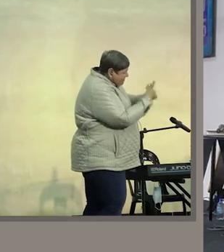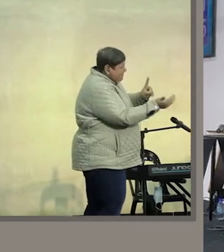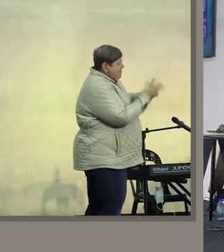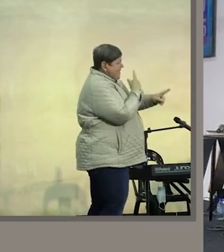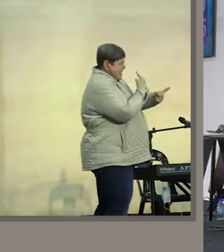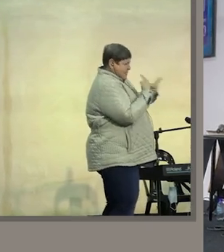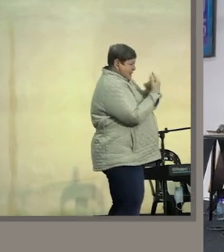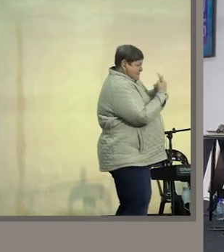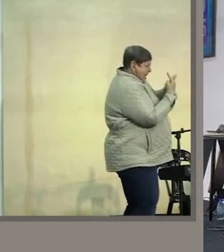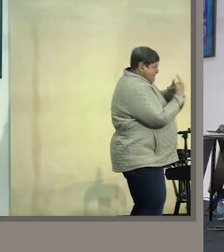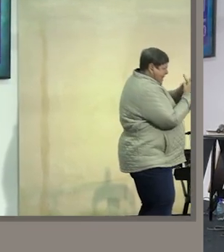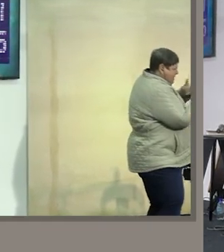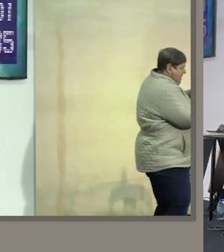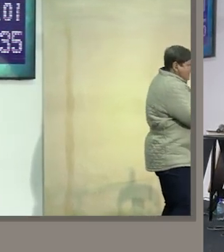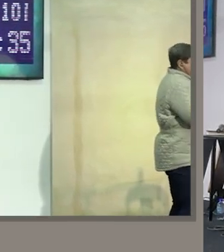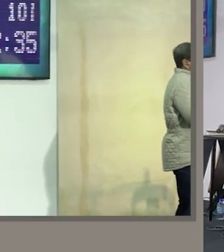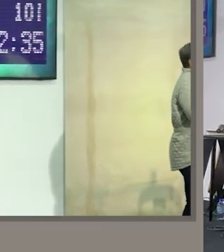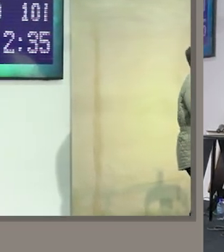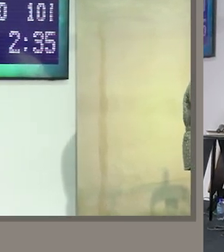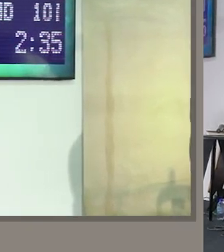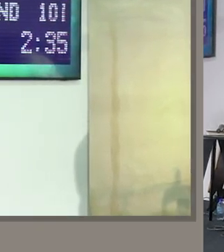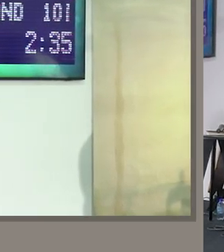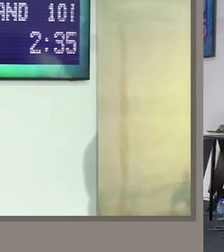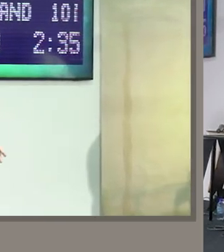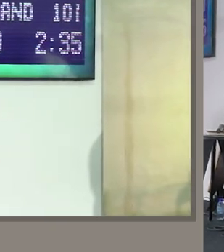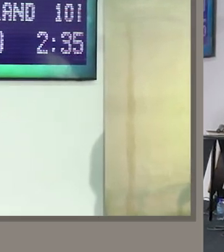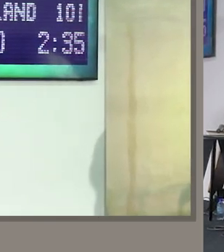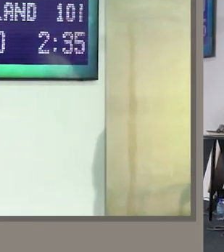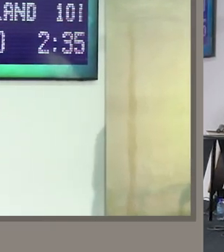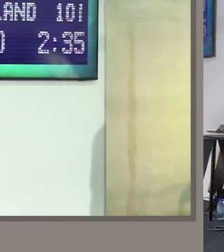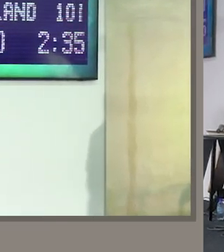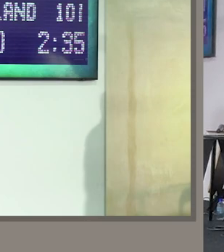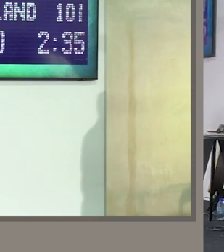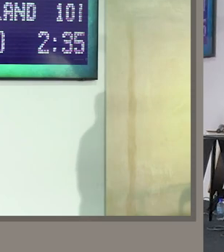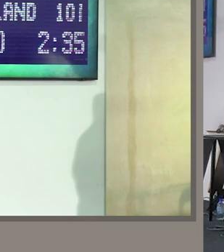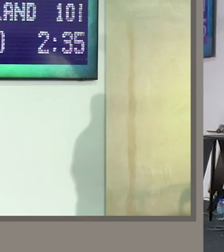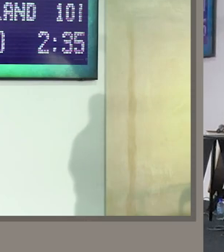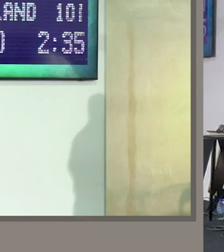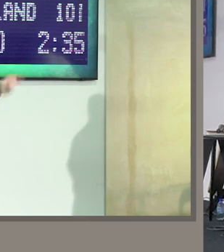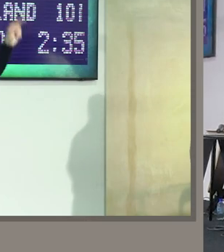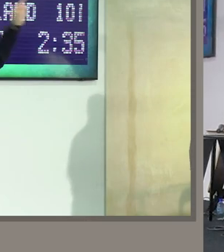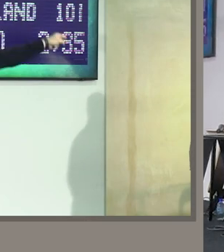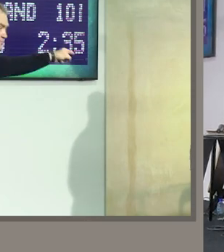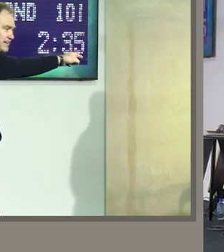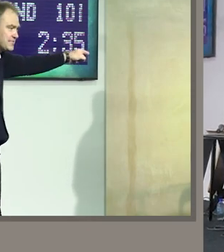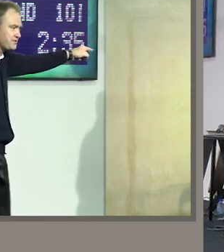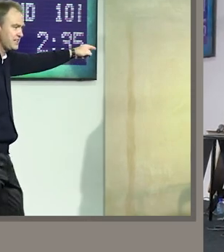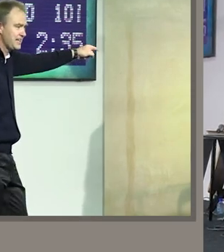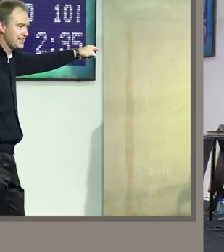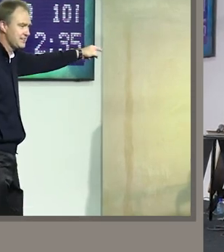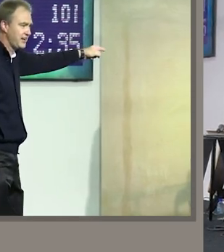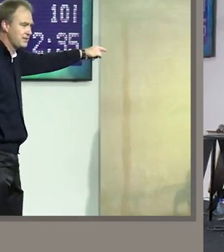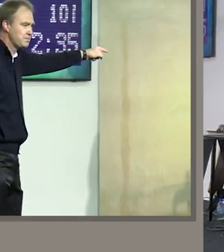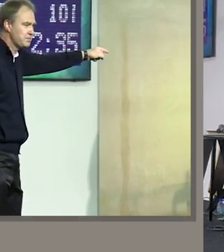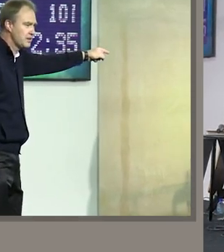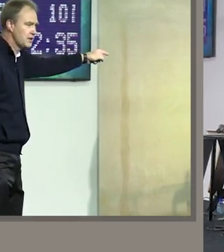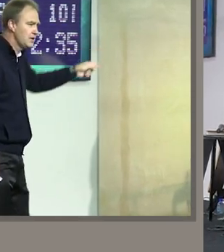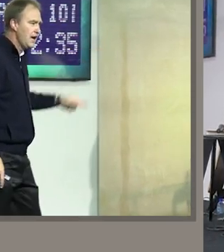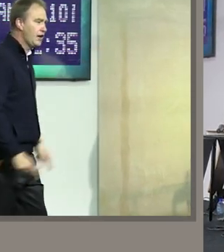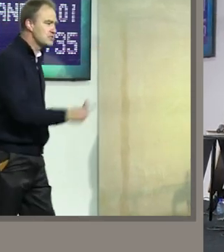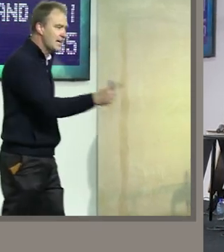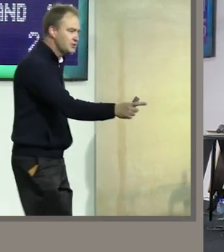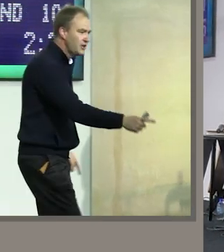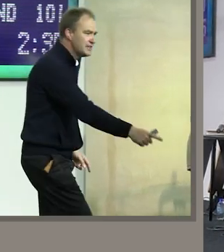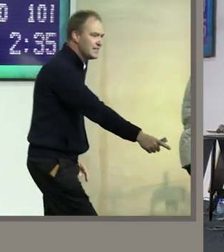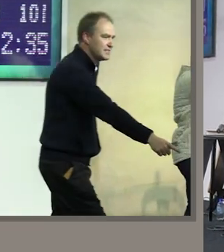wen, want hier's die filosofie probleem wat ons het in die koninkryk vandag. Ons belê om groot mense vir die Here te wen.